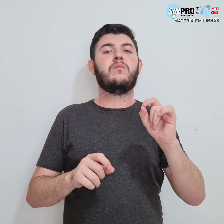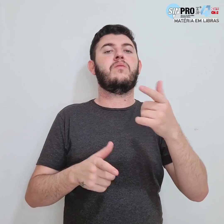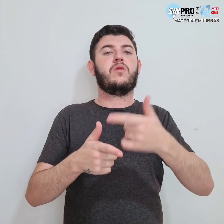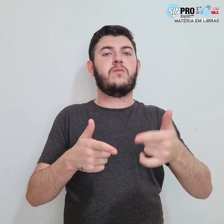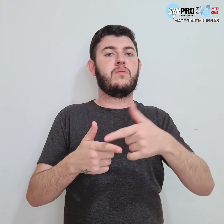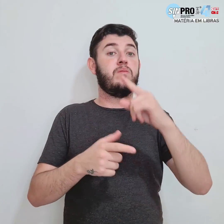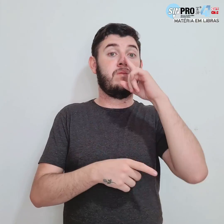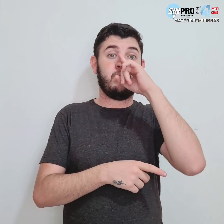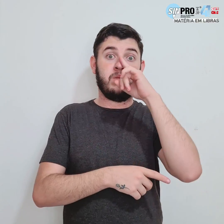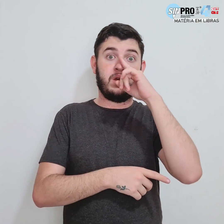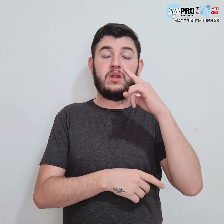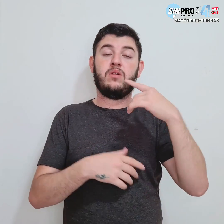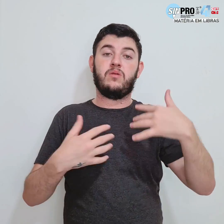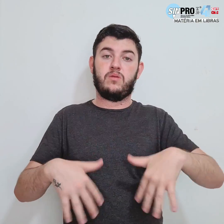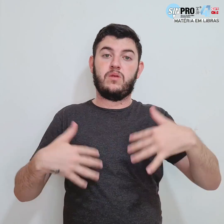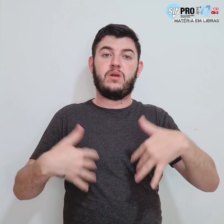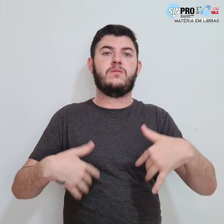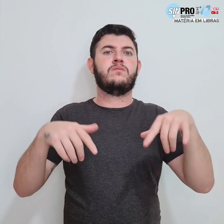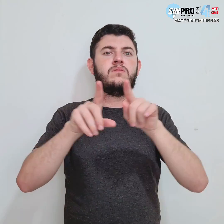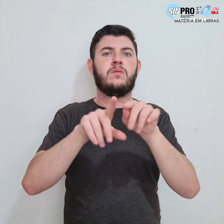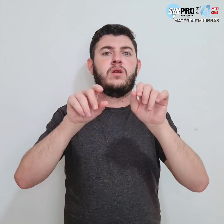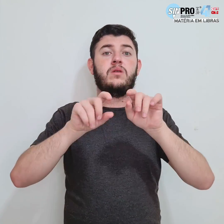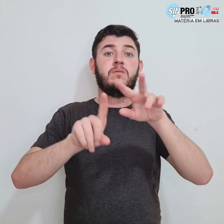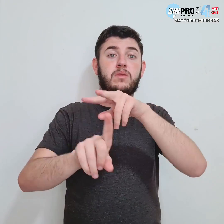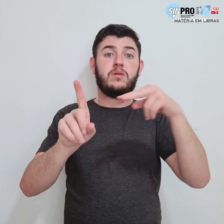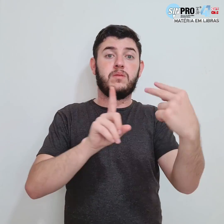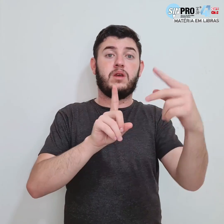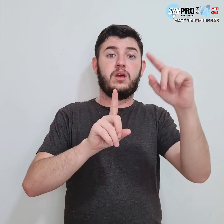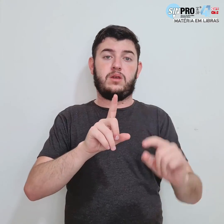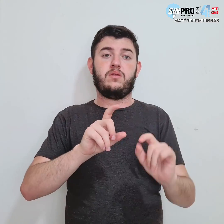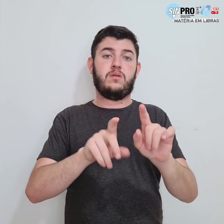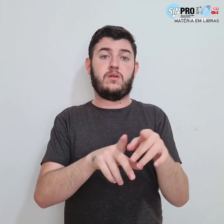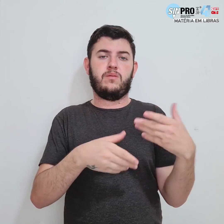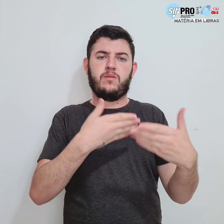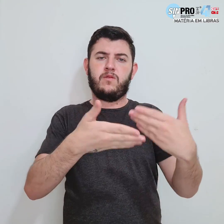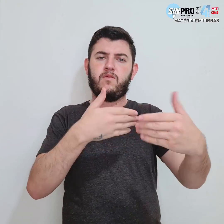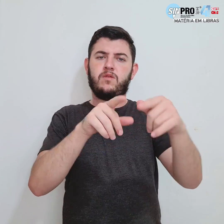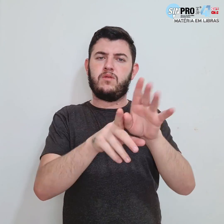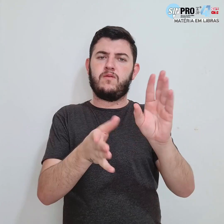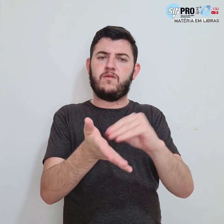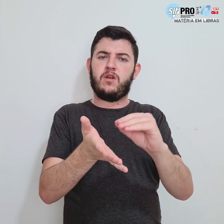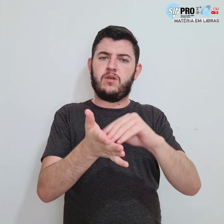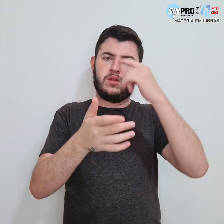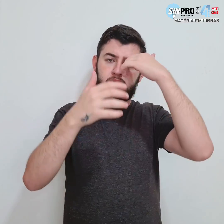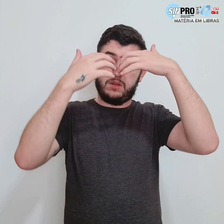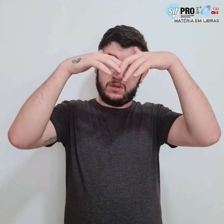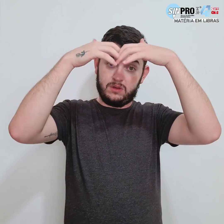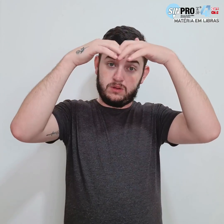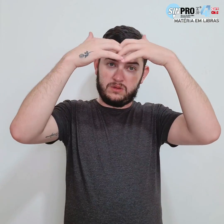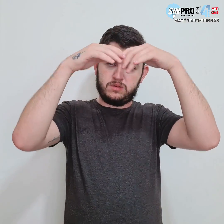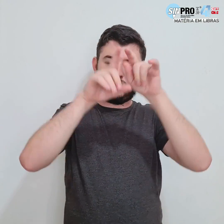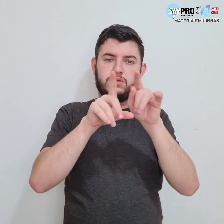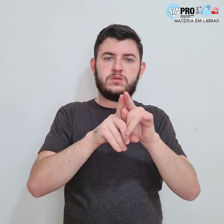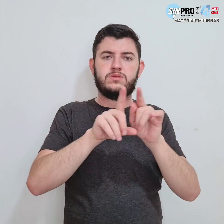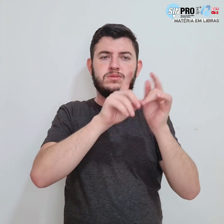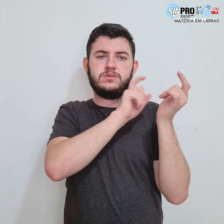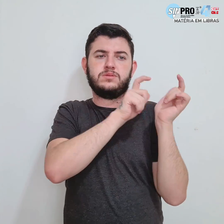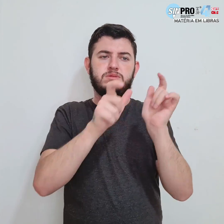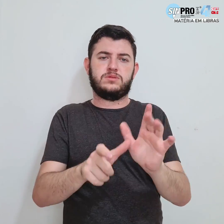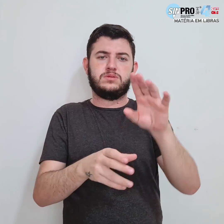aspecto um tanto perigoso, principalmente com a perspectiva de uma tendência de um avanço de um irracionalismo e conservadorismo na